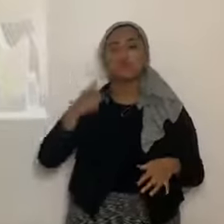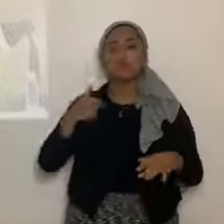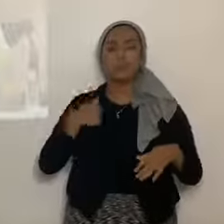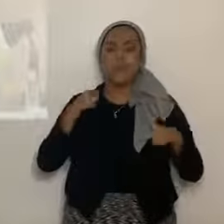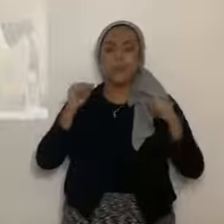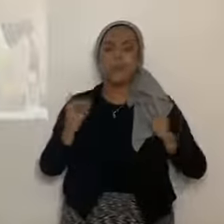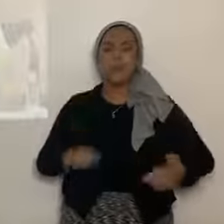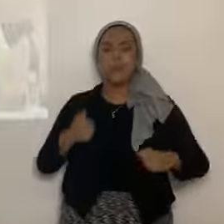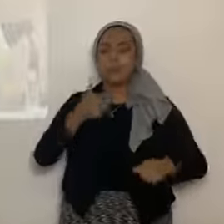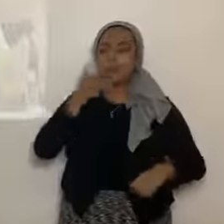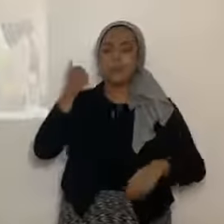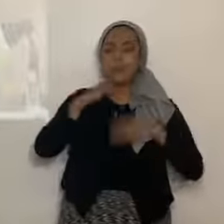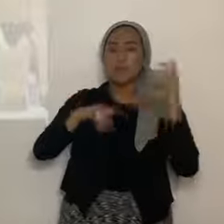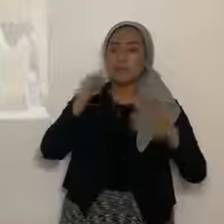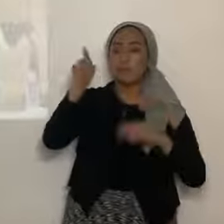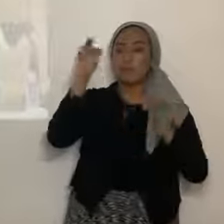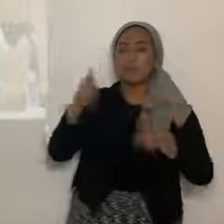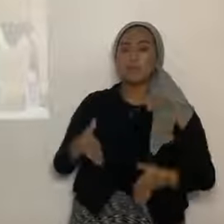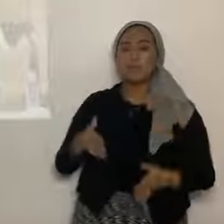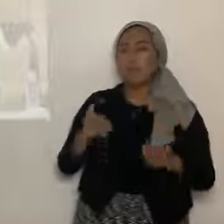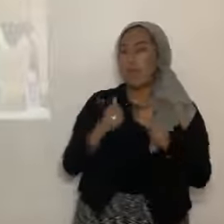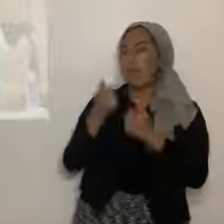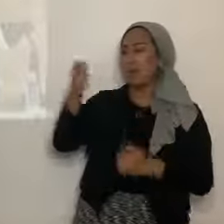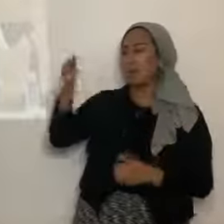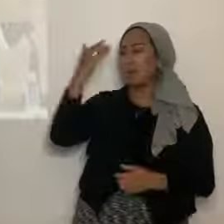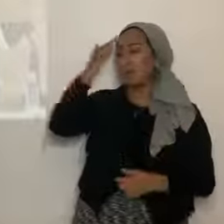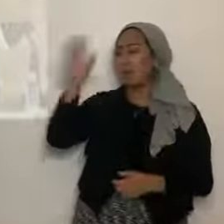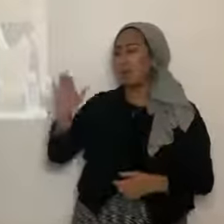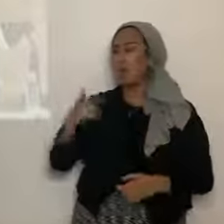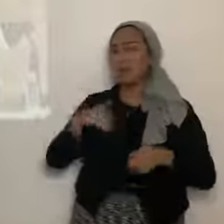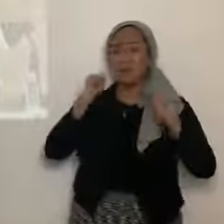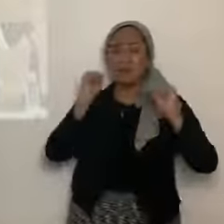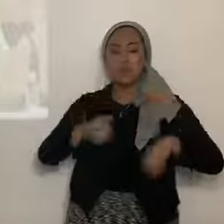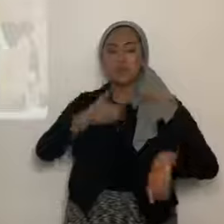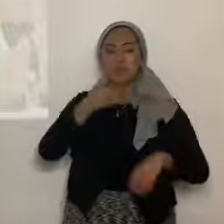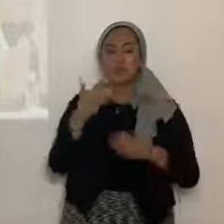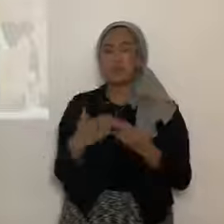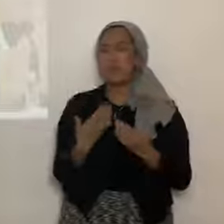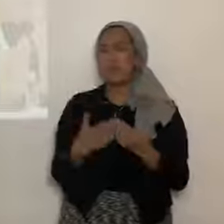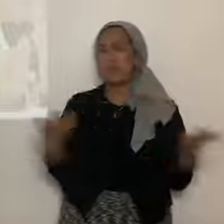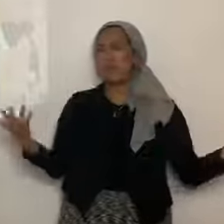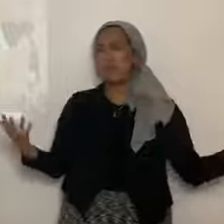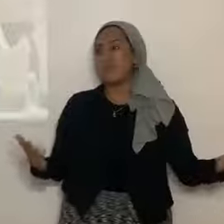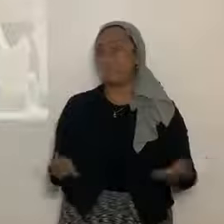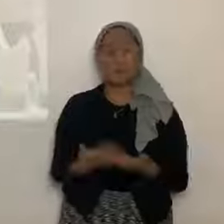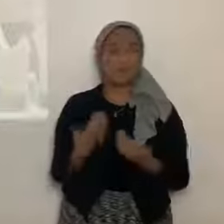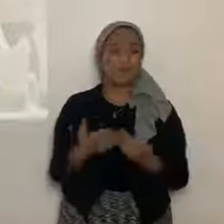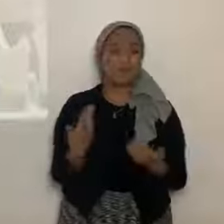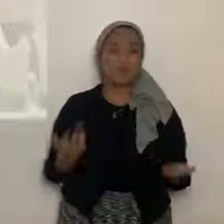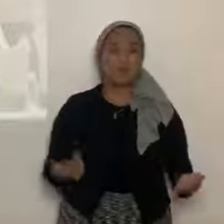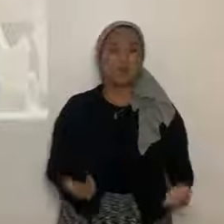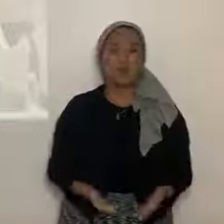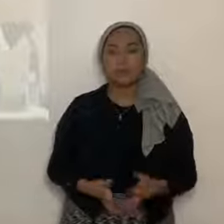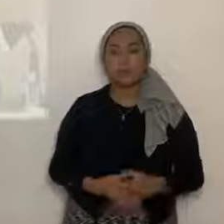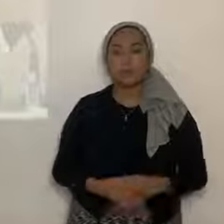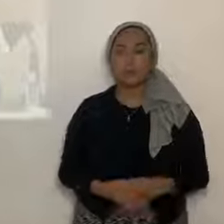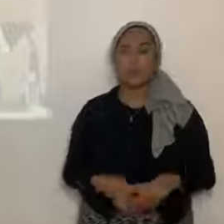uno. Ah, pero ¿cómo no le hace así? No tan fácil, ¿verdad? Entonces la gente no entiende